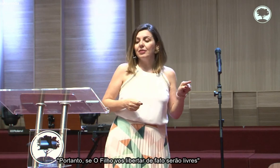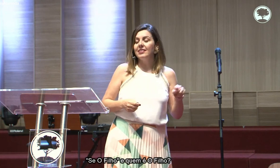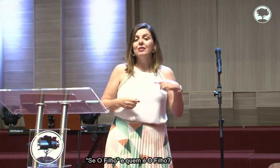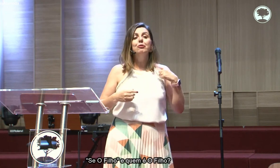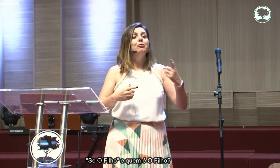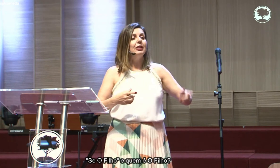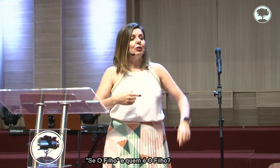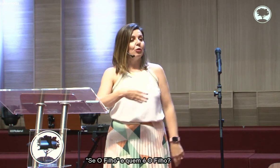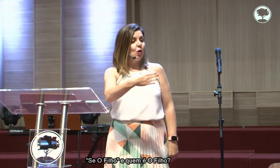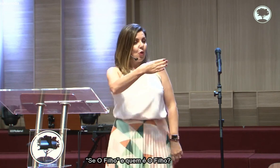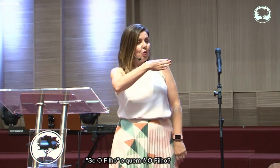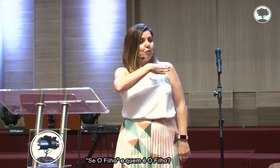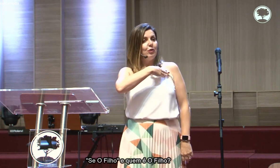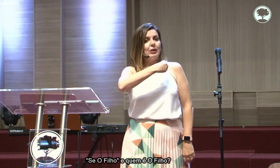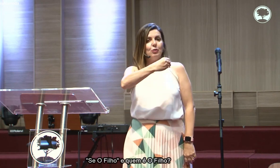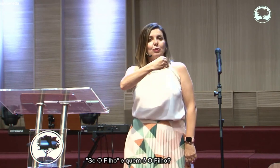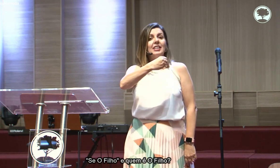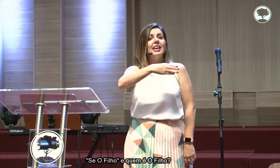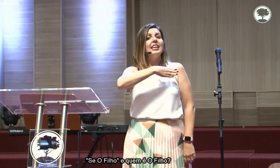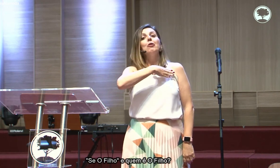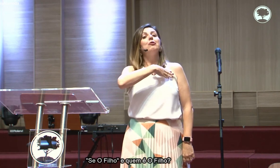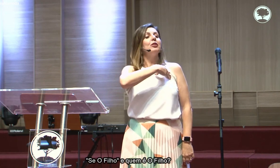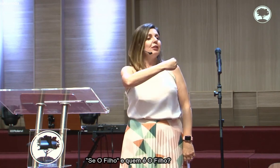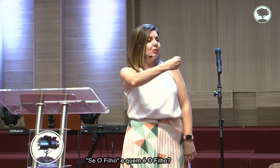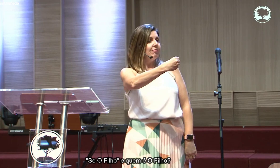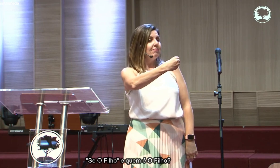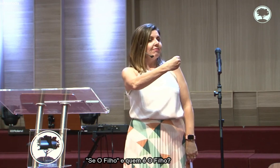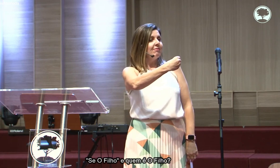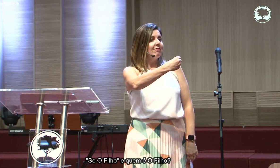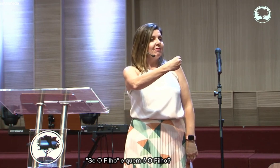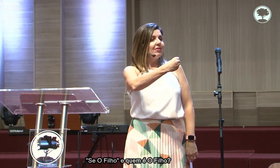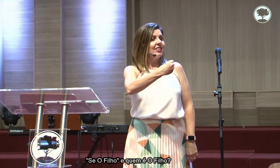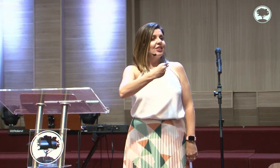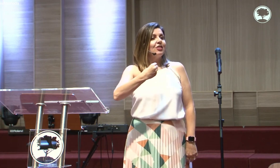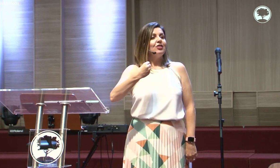serão livres. Se o filho, filho, e quem é o filho?